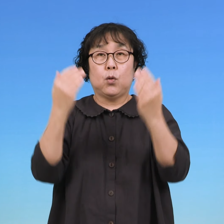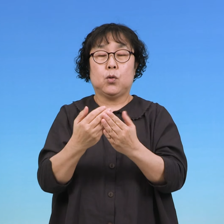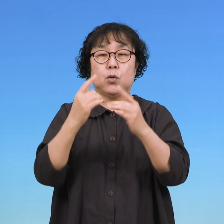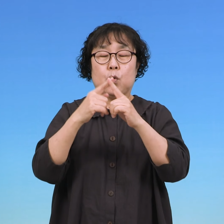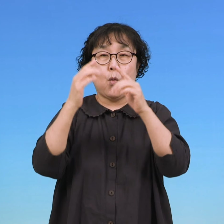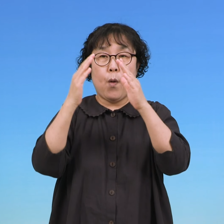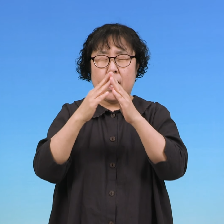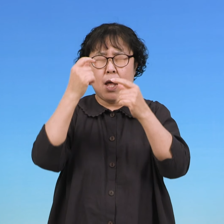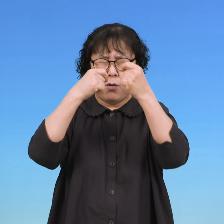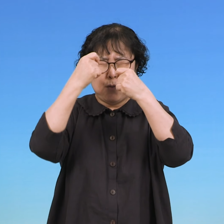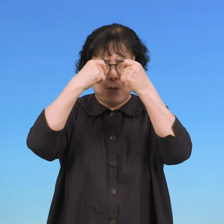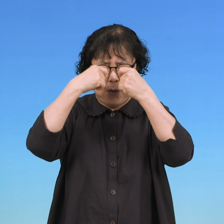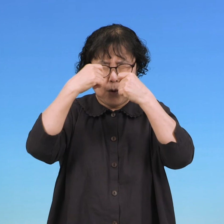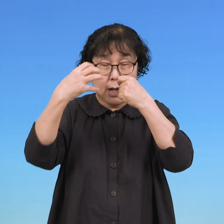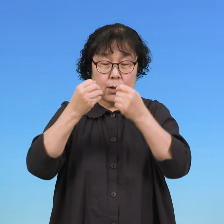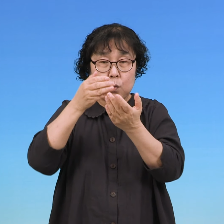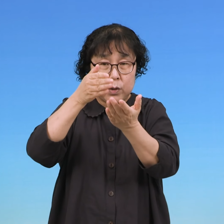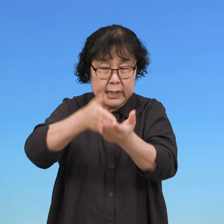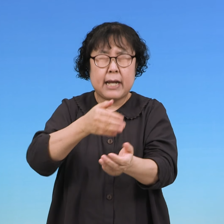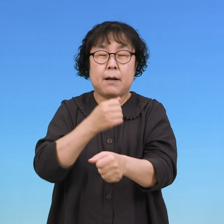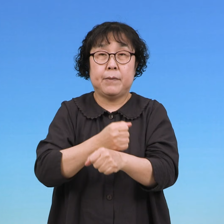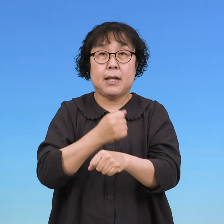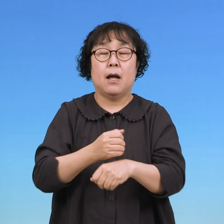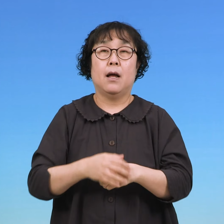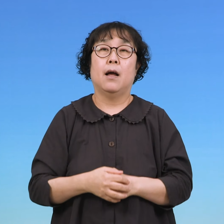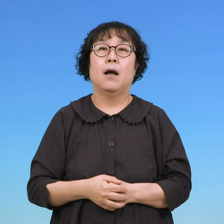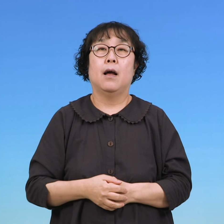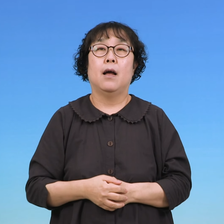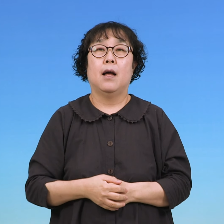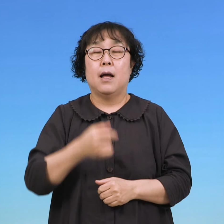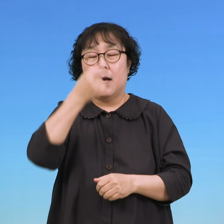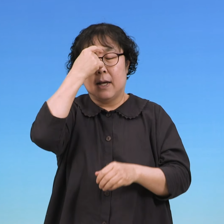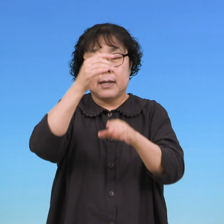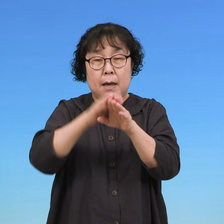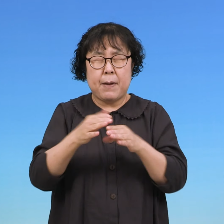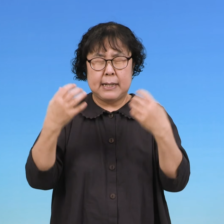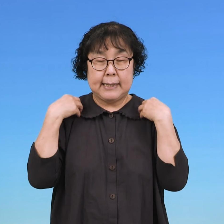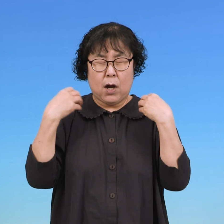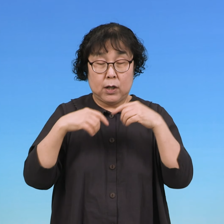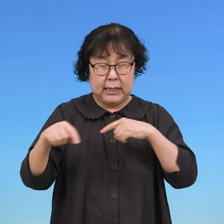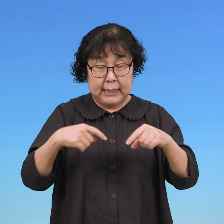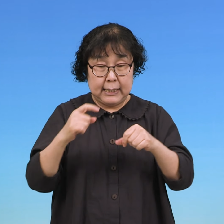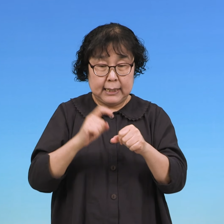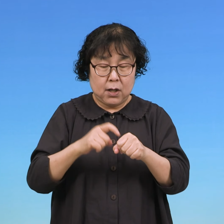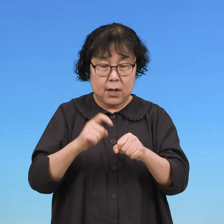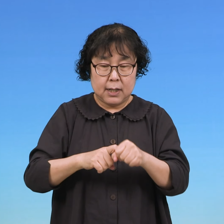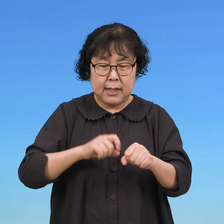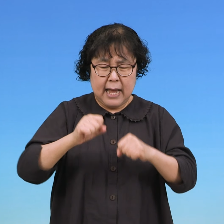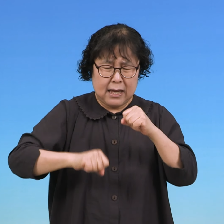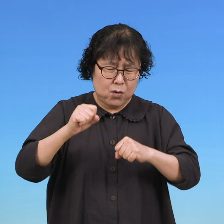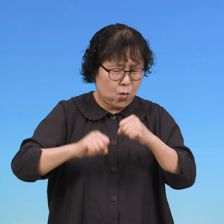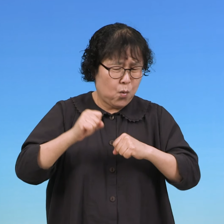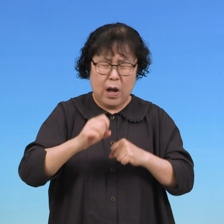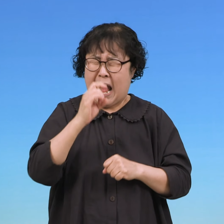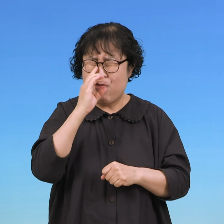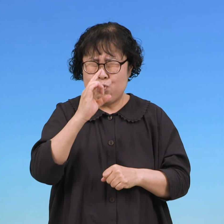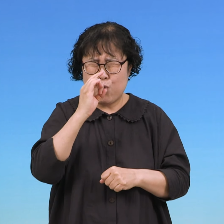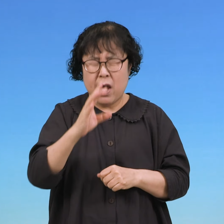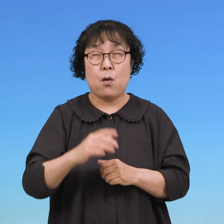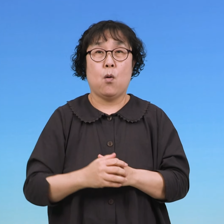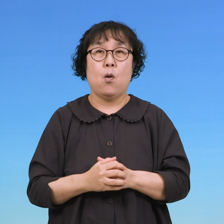모든 교회에 제가 눈물로 제안합니다. 여러분 예배는요 그런 정치적인 행위가 일어나는 데가 아닙니다.